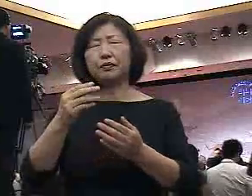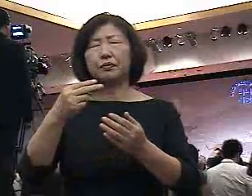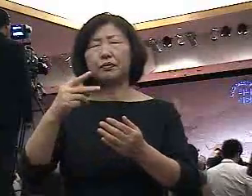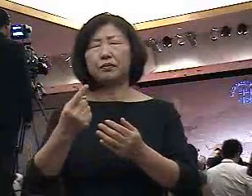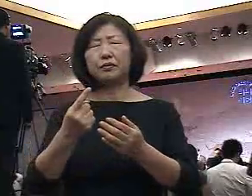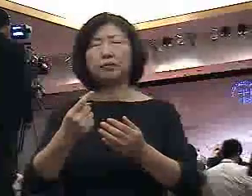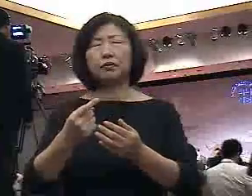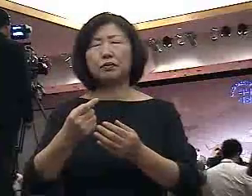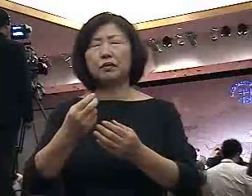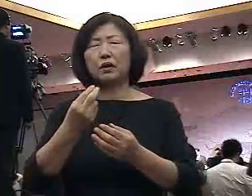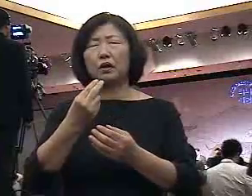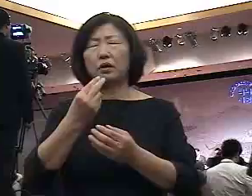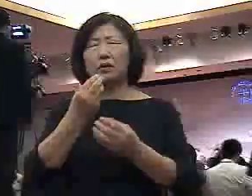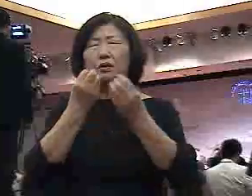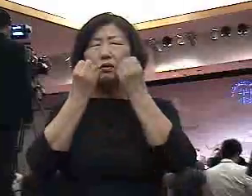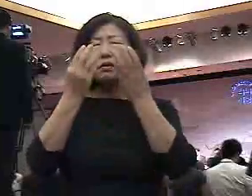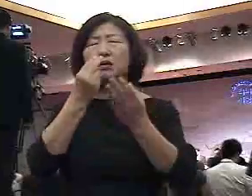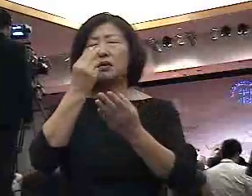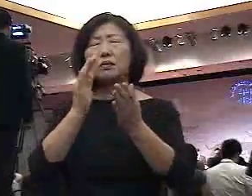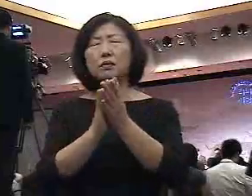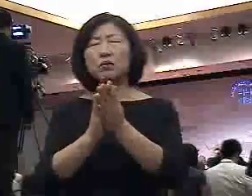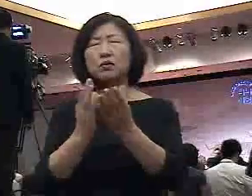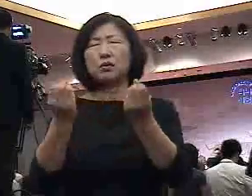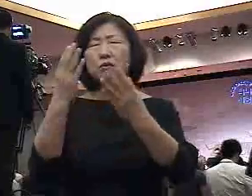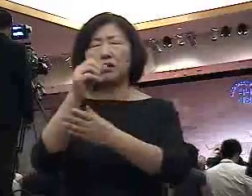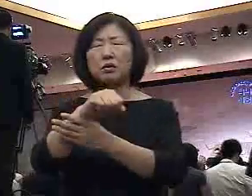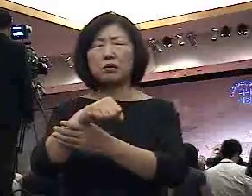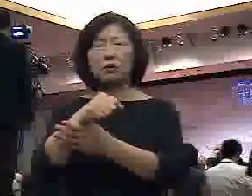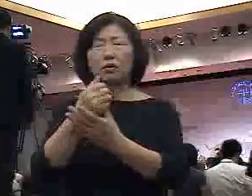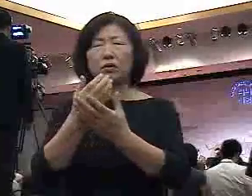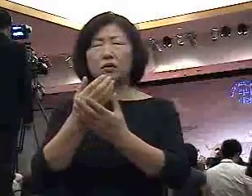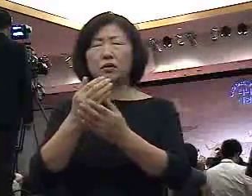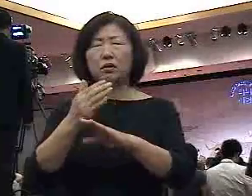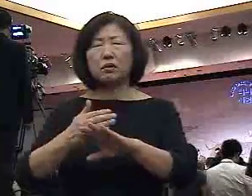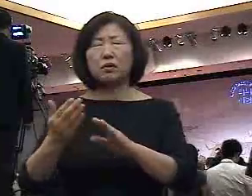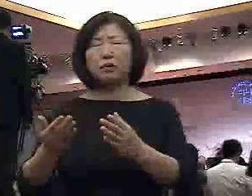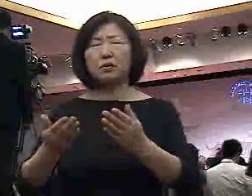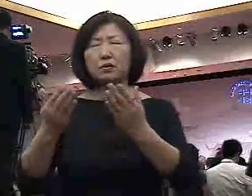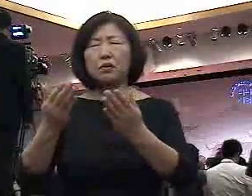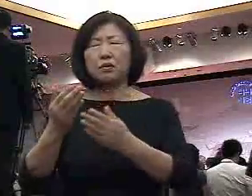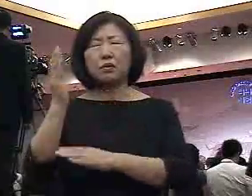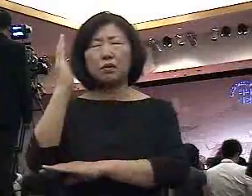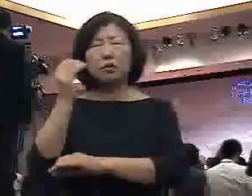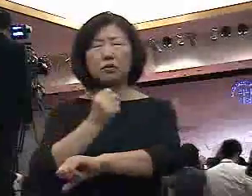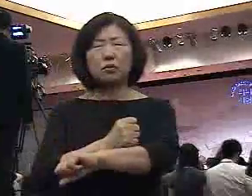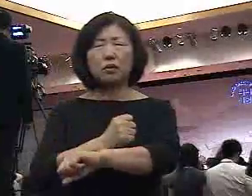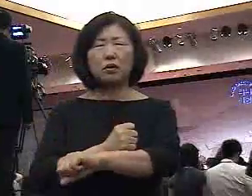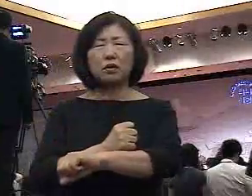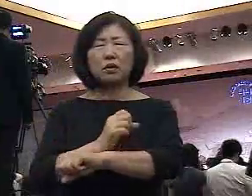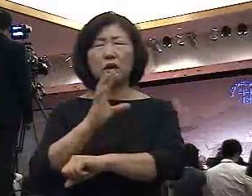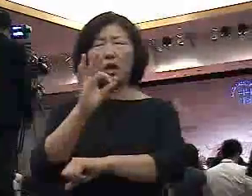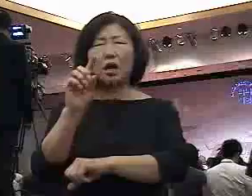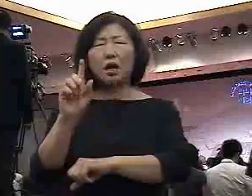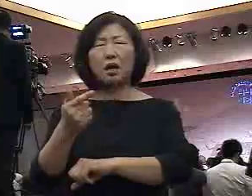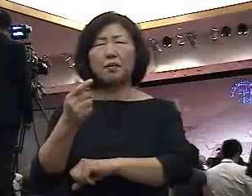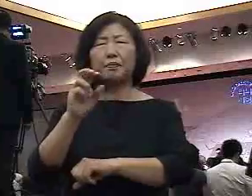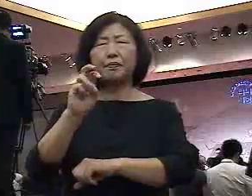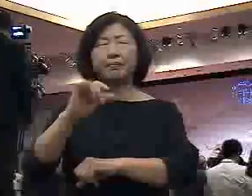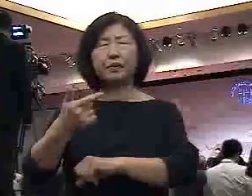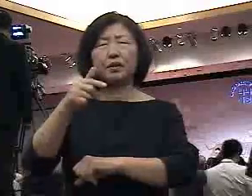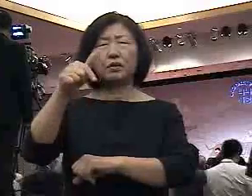2009년도 새생명 축제를 허락하여 주심을 감사를 드립니다. 강사로 수고하실 안민 교수님께